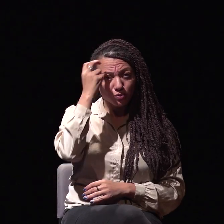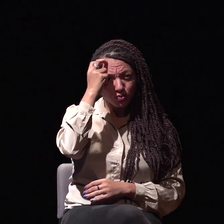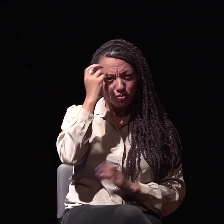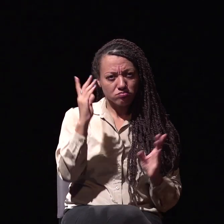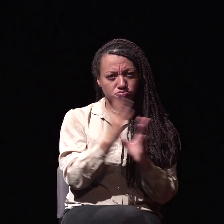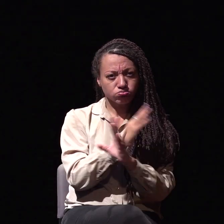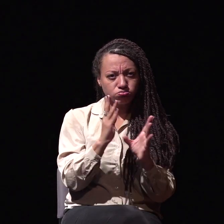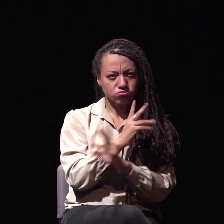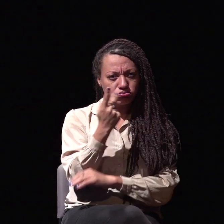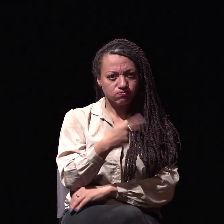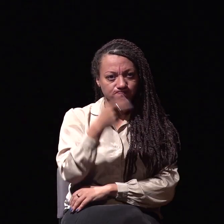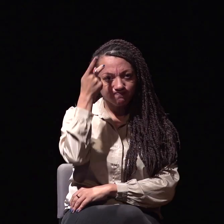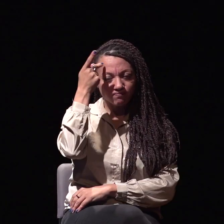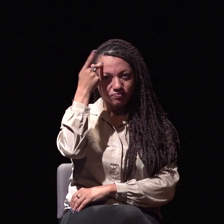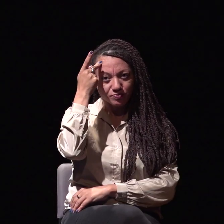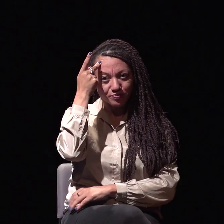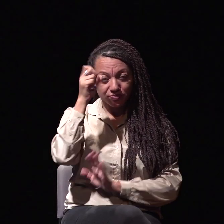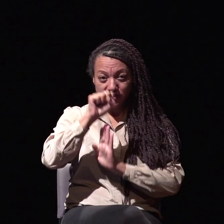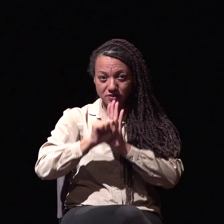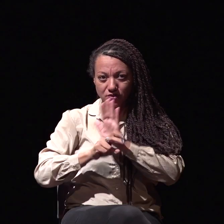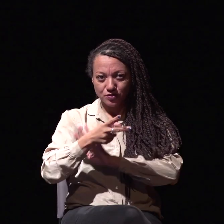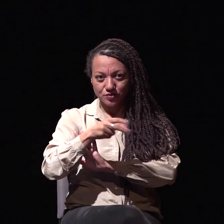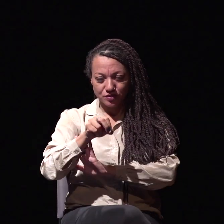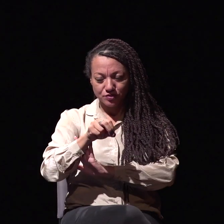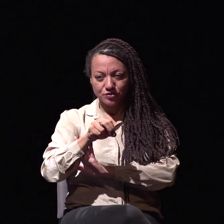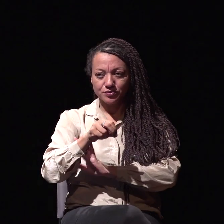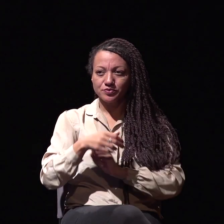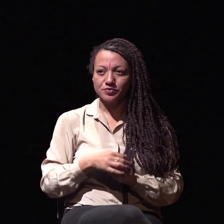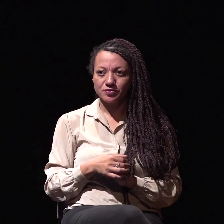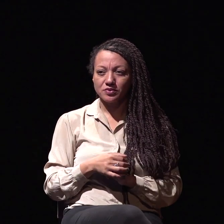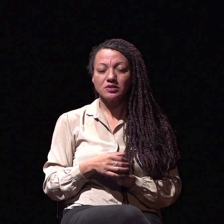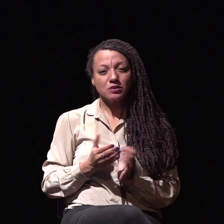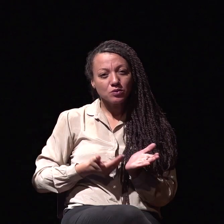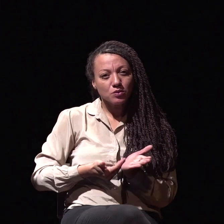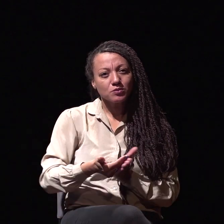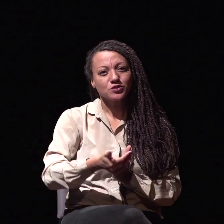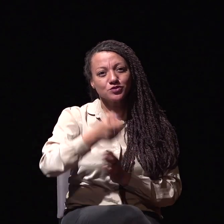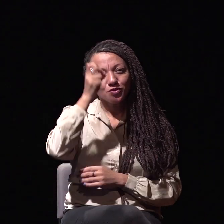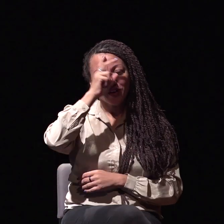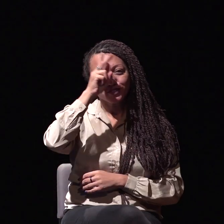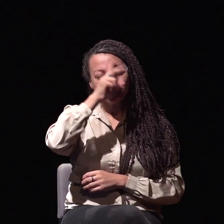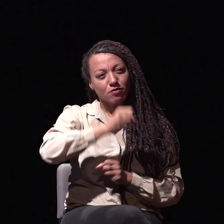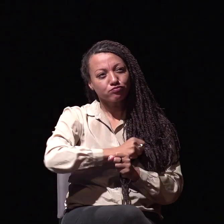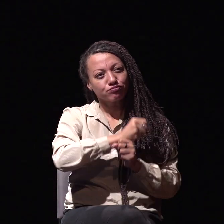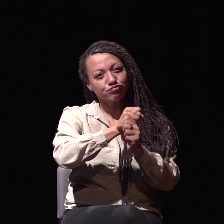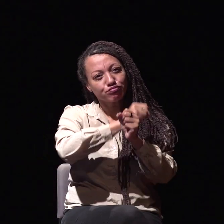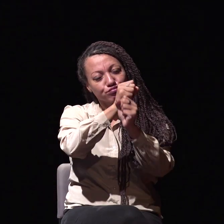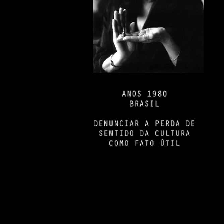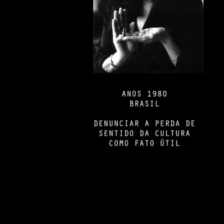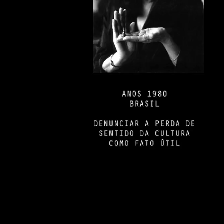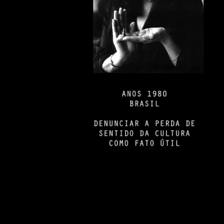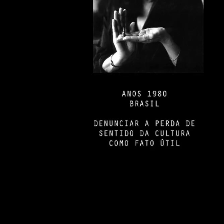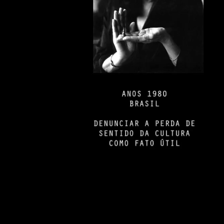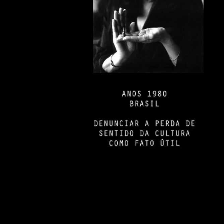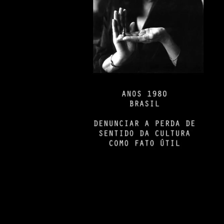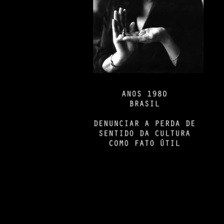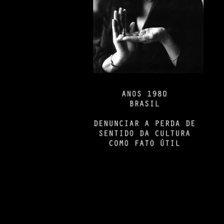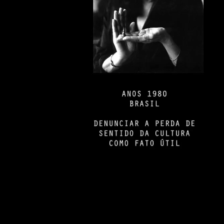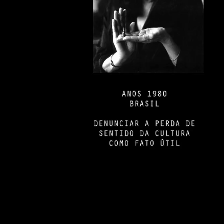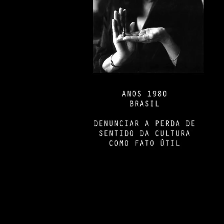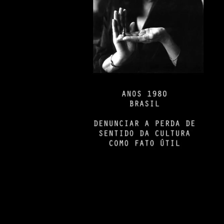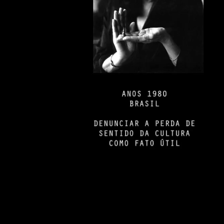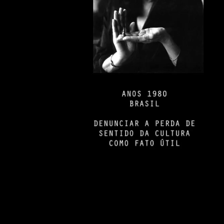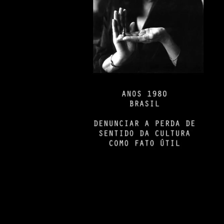paulista, na segunda metade do século XX, e assim introduzirmos a história de sua construção conduzida pela arquiteta Lina